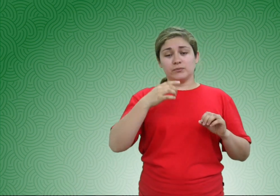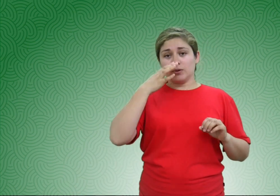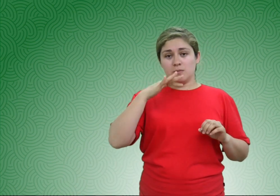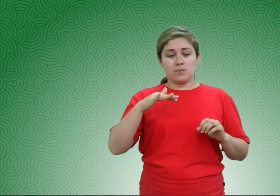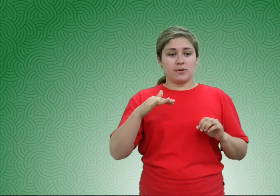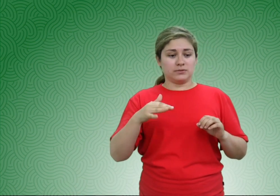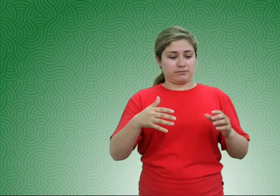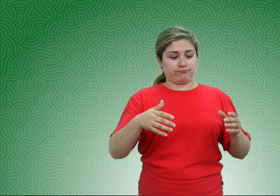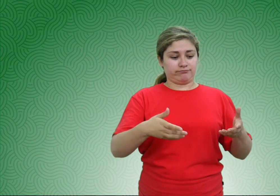a